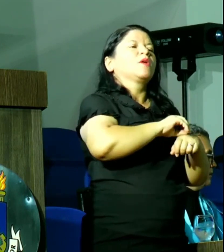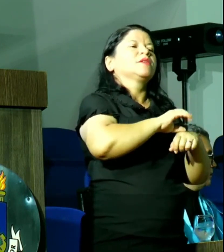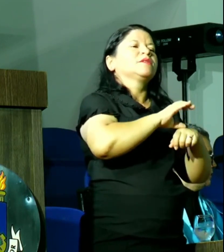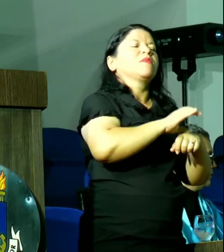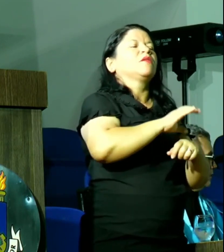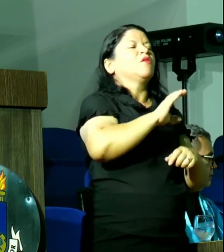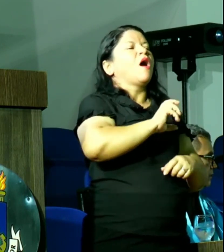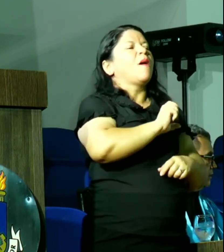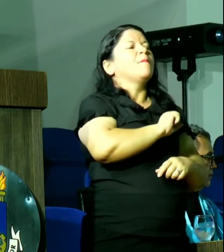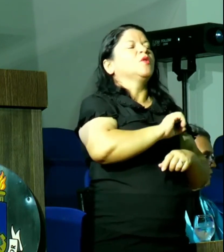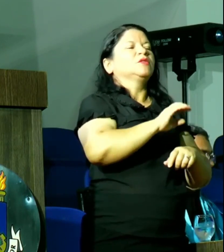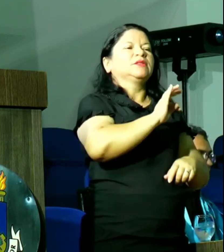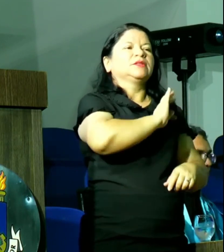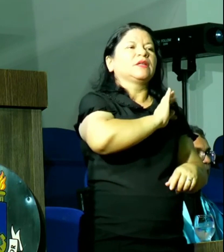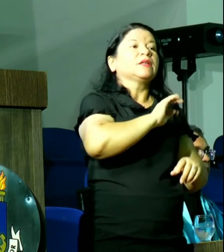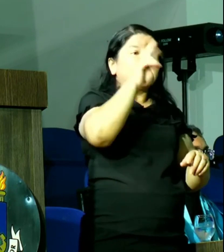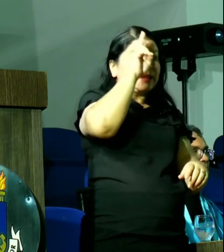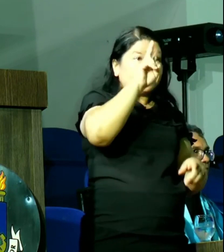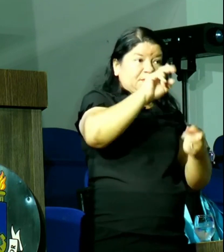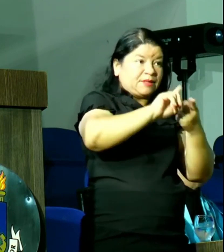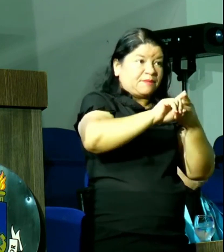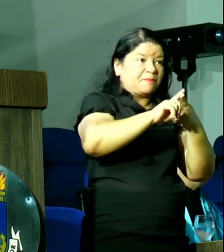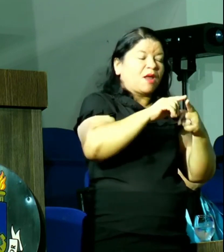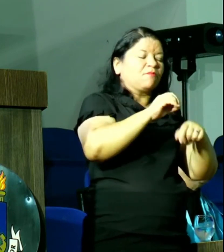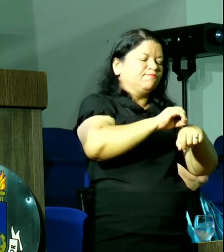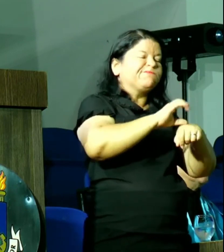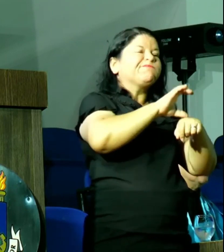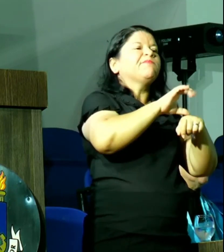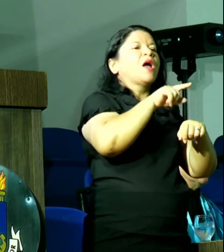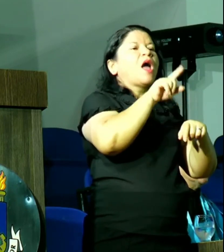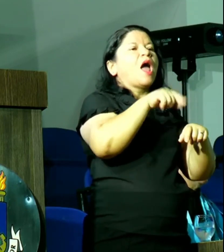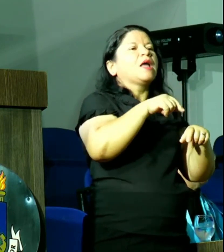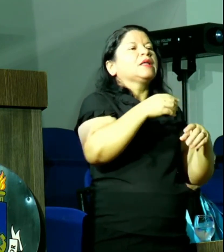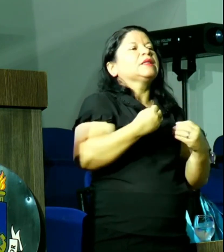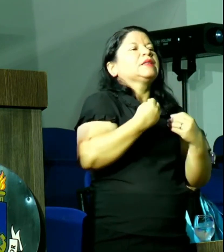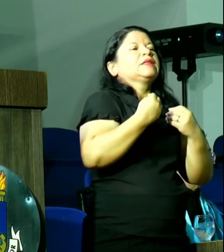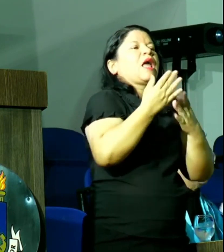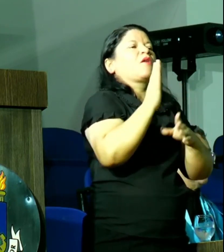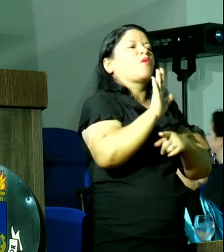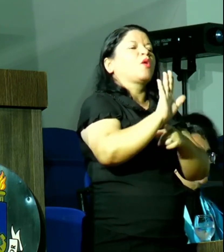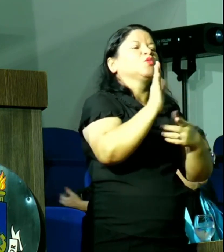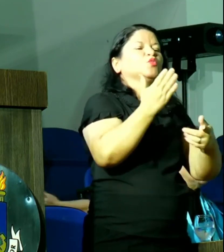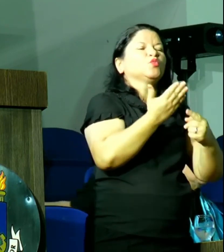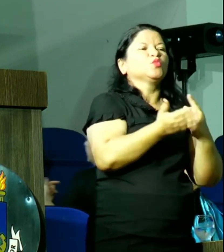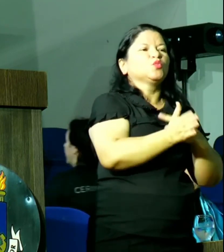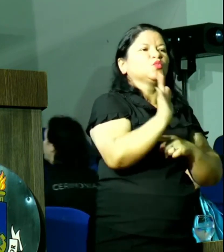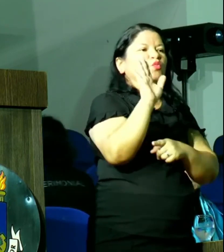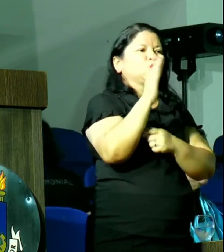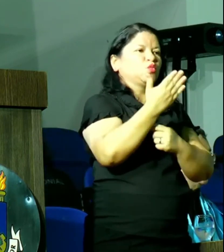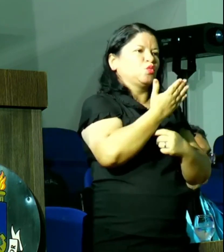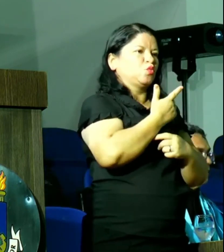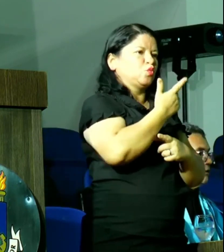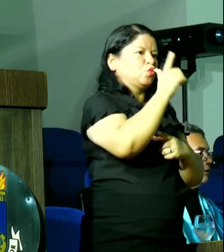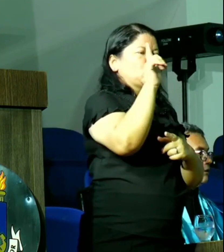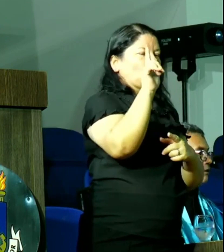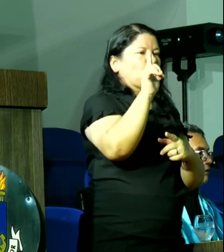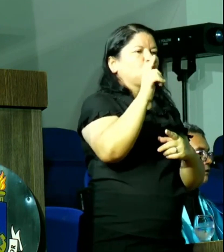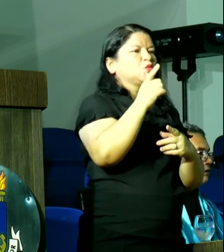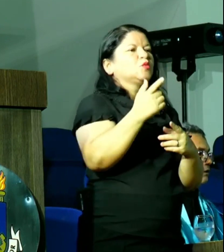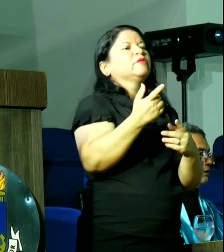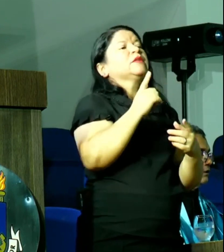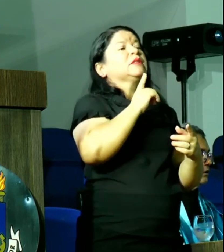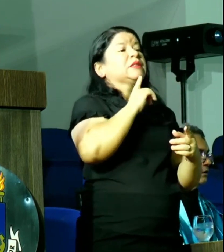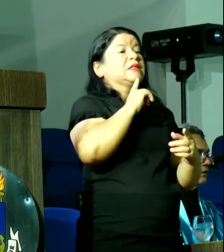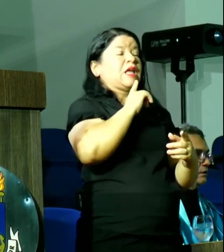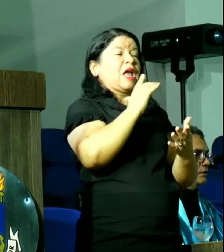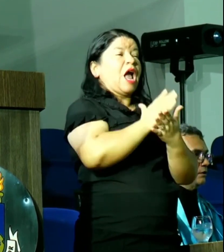técnica. Lembrem-se também que esse conhecimento deve estar a serviço do outro. Para aqueles que em seu utilitarismo questionam